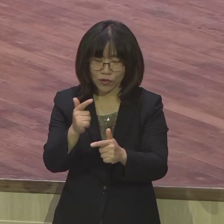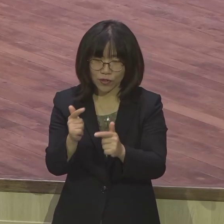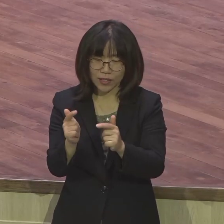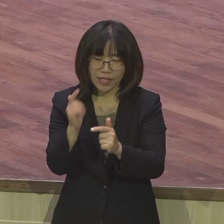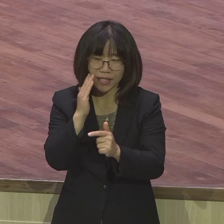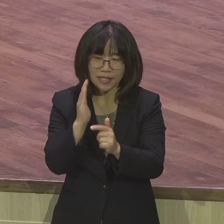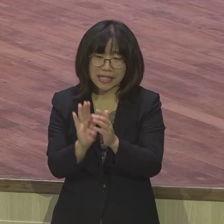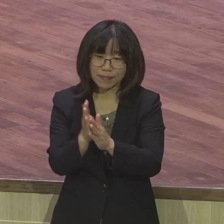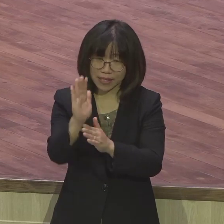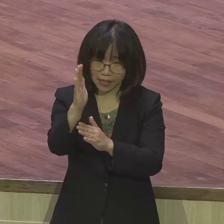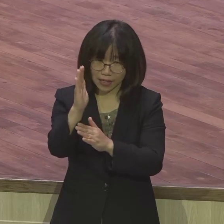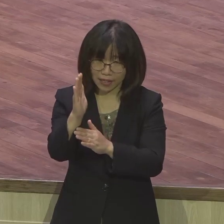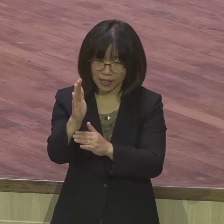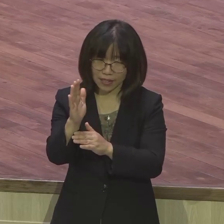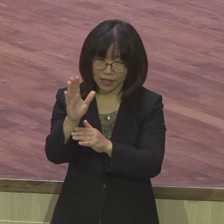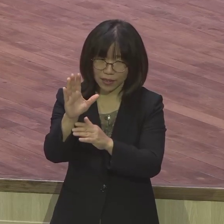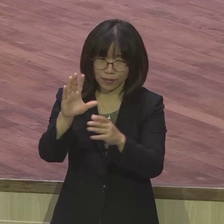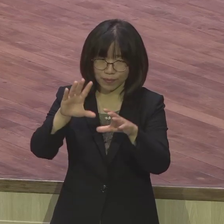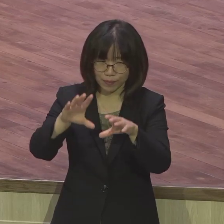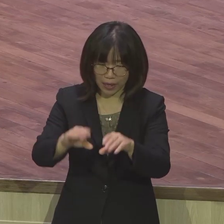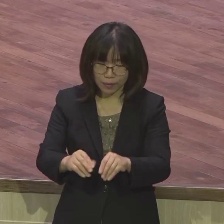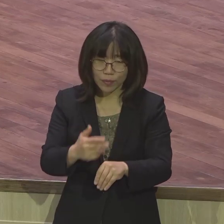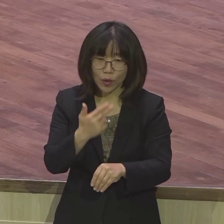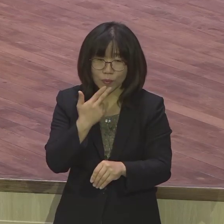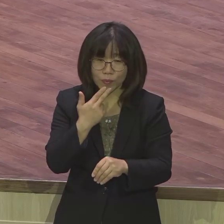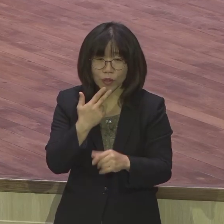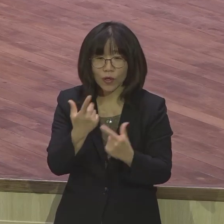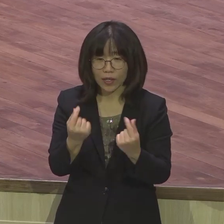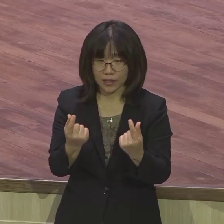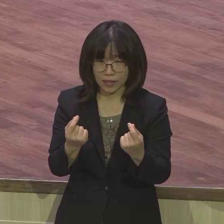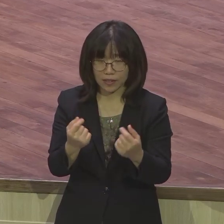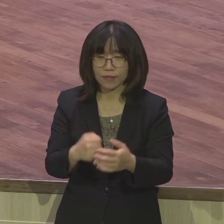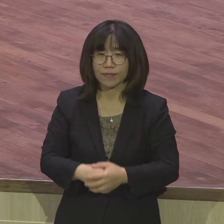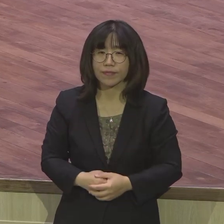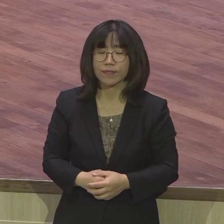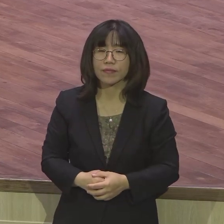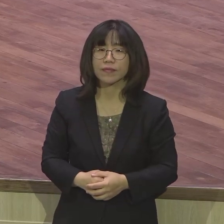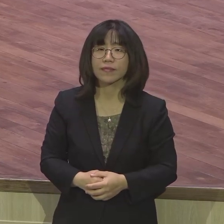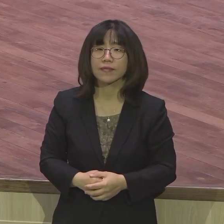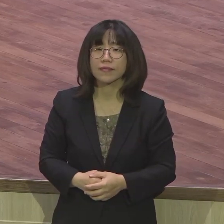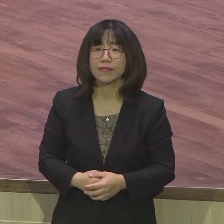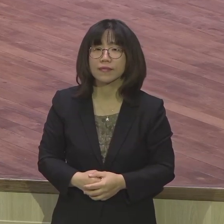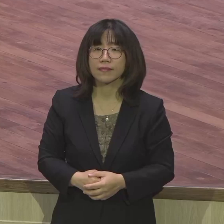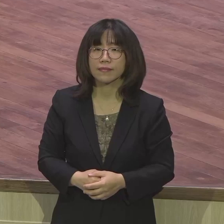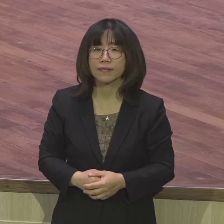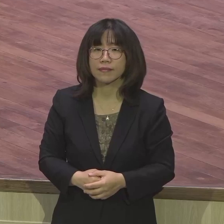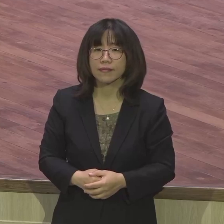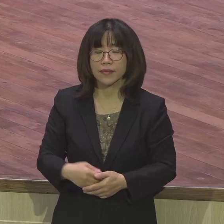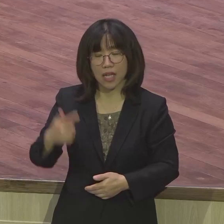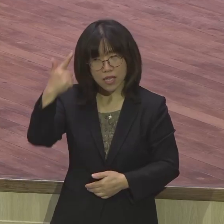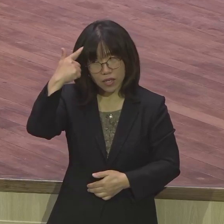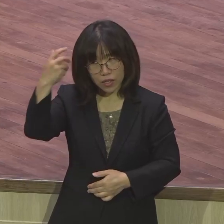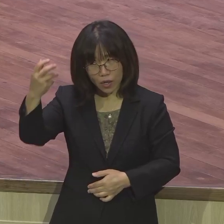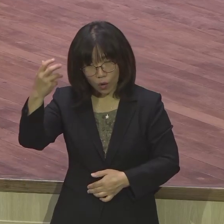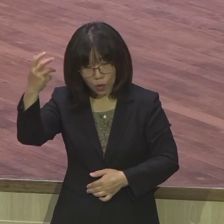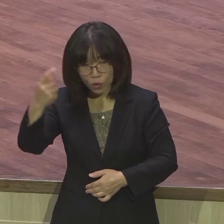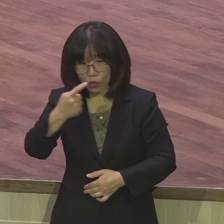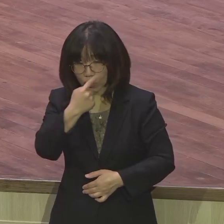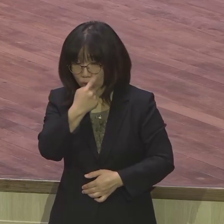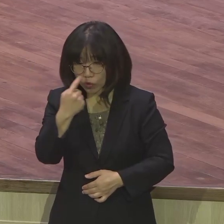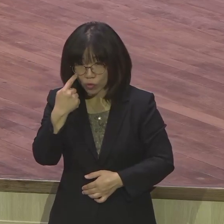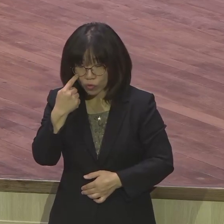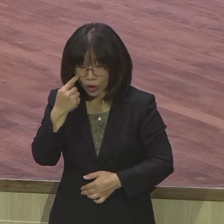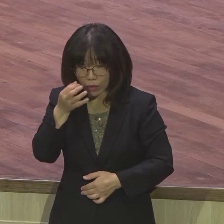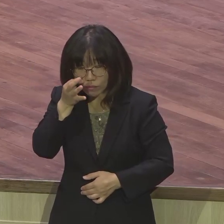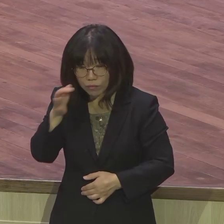맺듯이 우리가 시간표에 따라 열매를 맺게 되어 있습니다. 그것이 초과학적인 겁니다. 영혼이 안 보이듯이 하나님 안